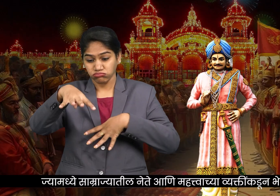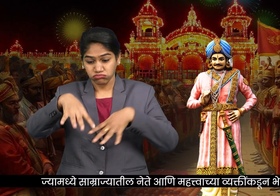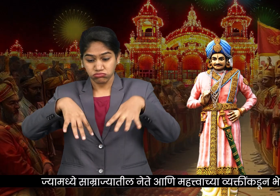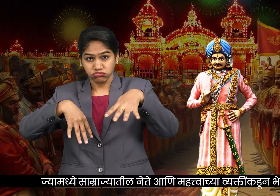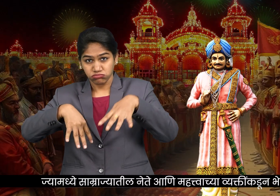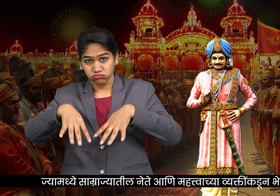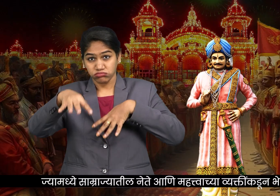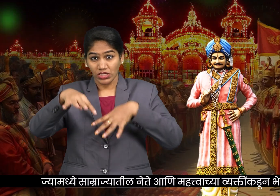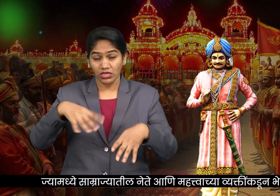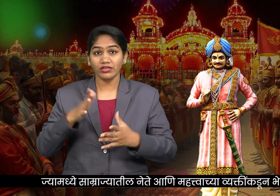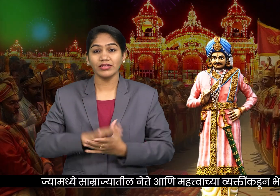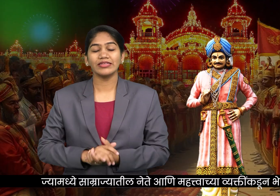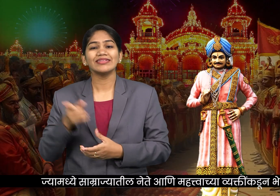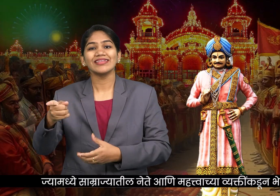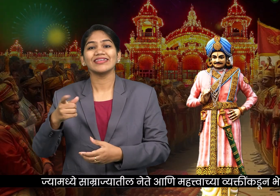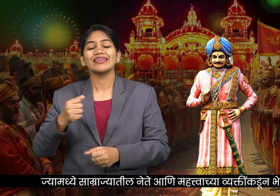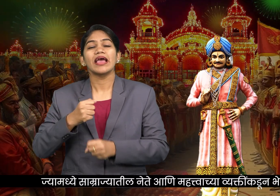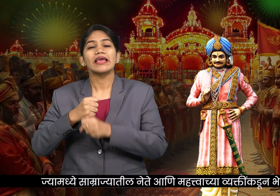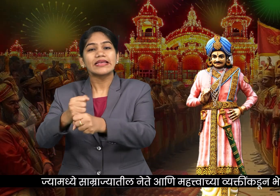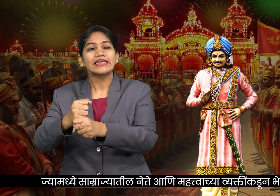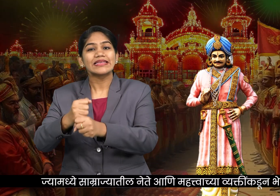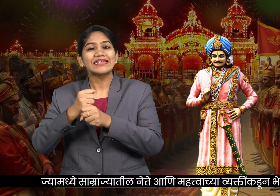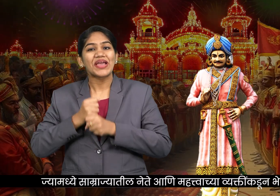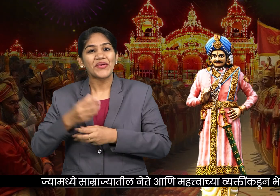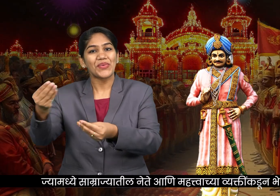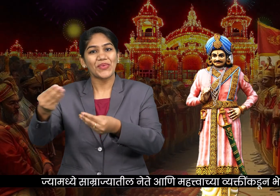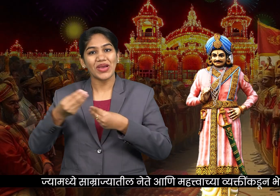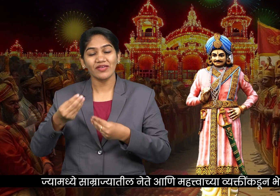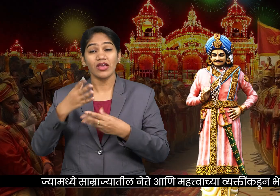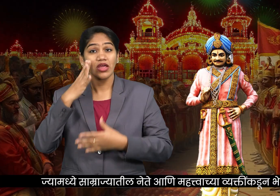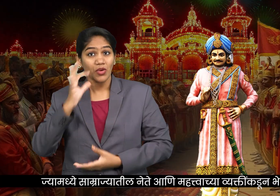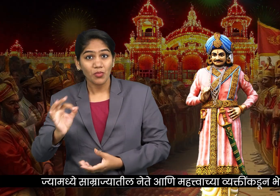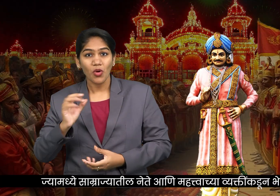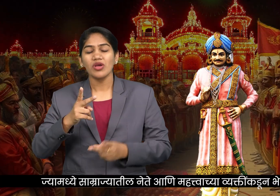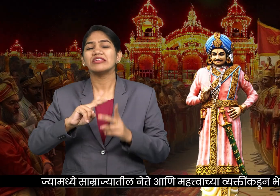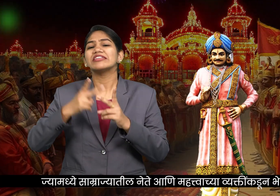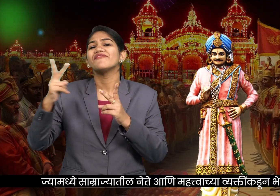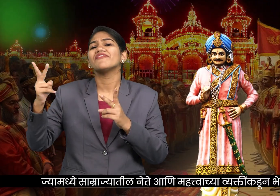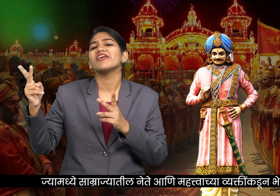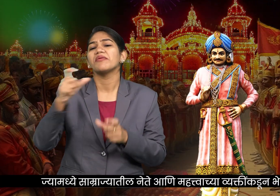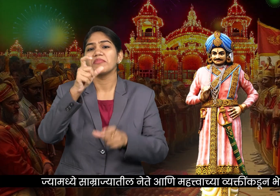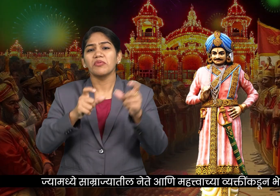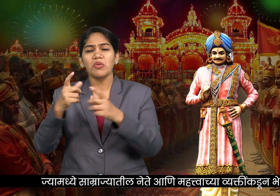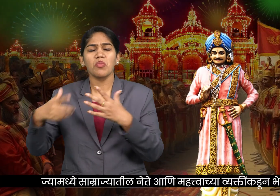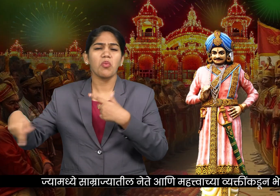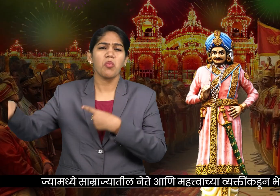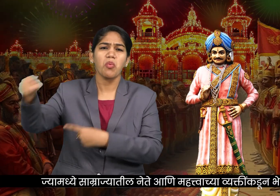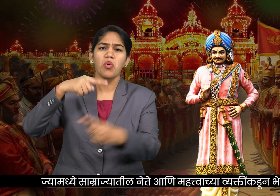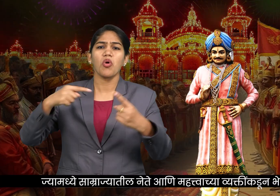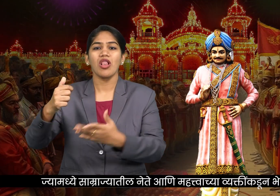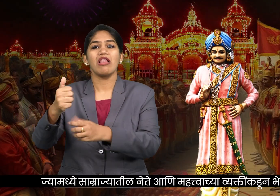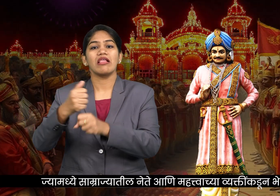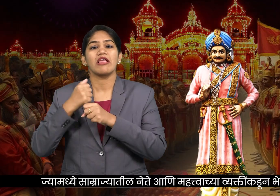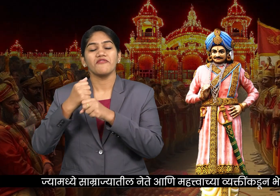नेते आणि महत्त्वाच्या व्यक्तींकडून भेटवस्तू मिळाल्या.